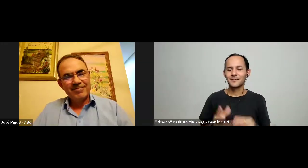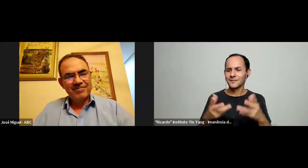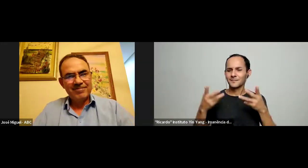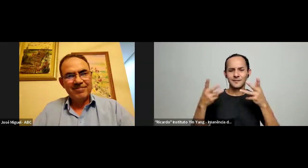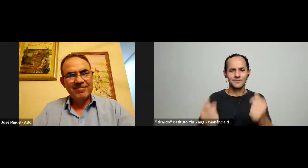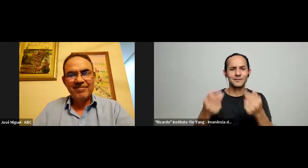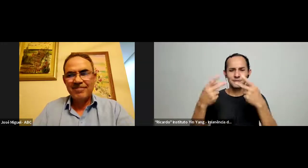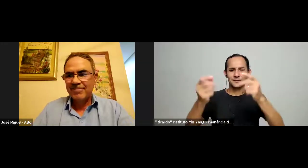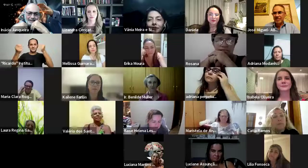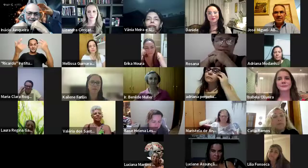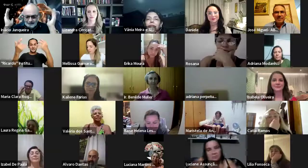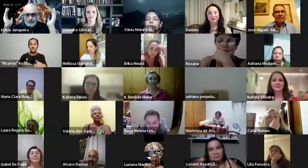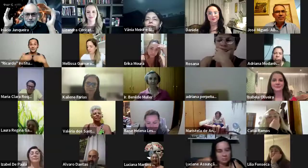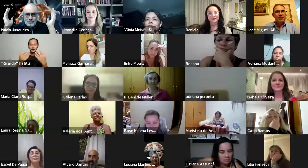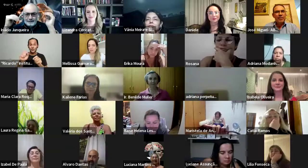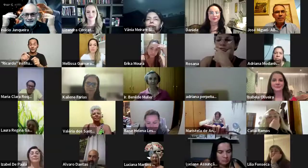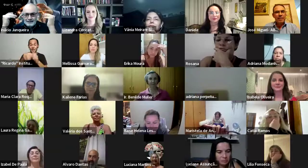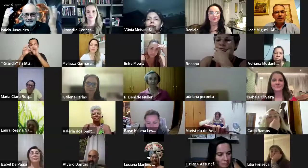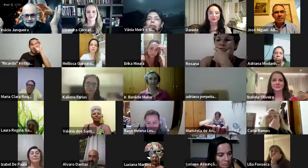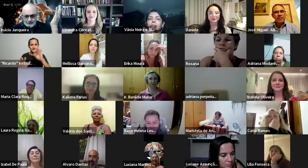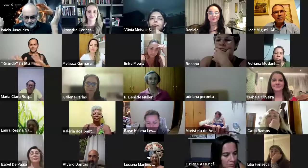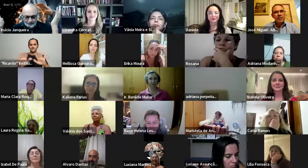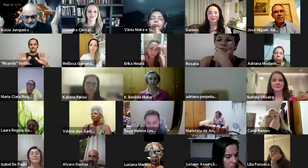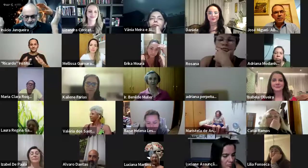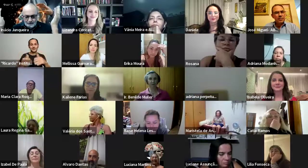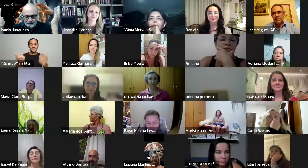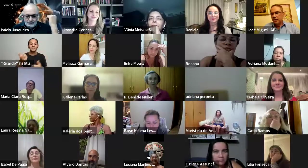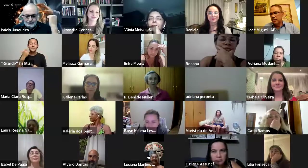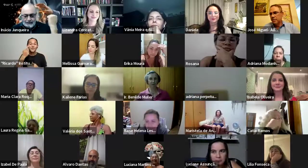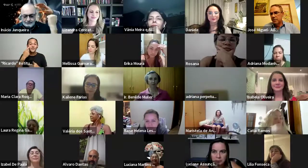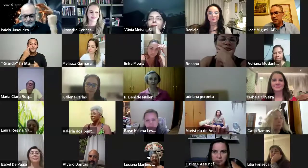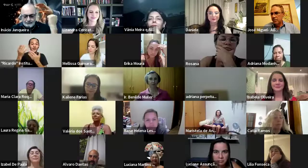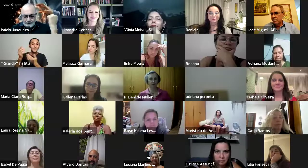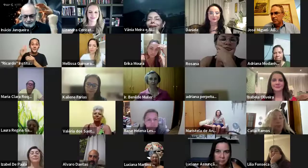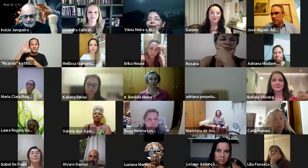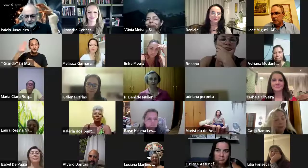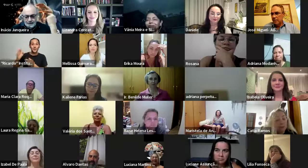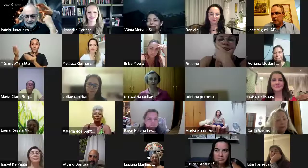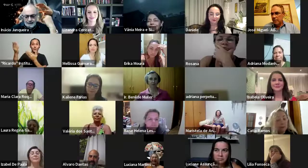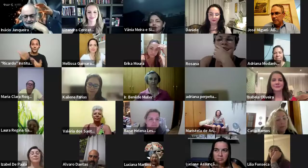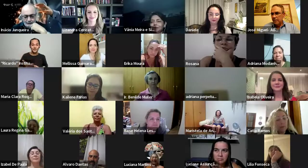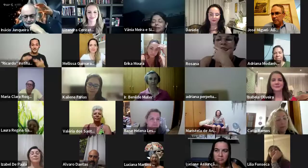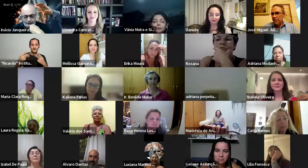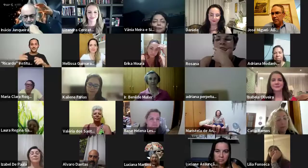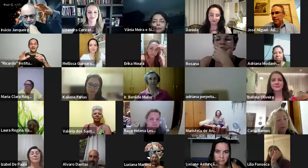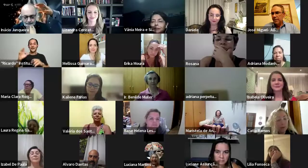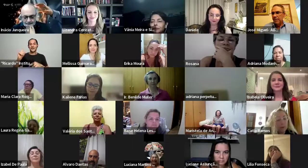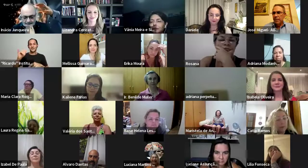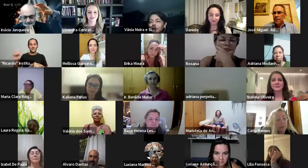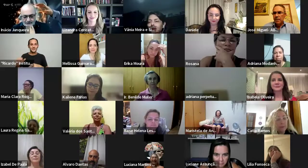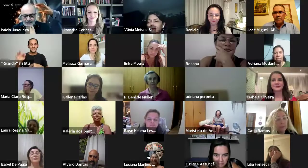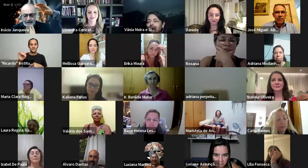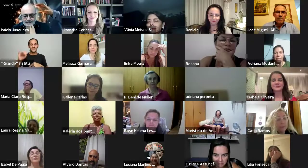as suas colocações. E sem mais delongas, vamos ao grande convidado na noite, Caio